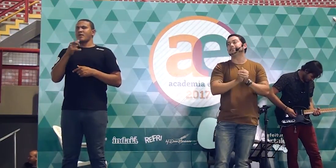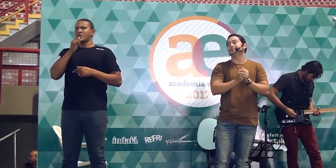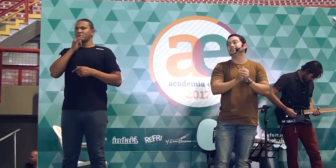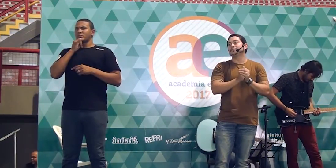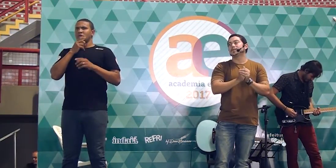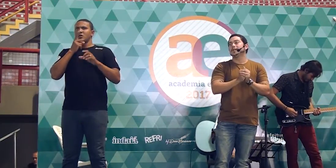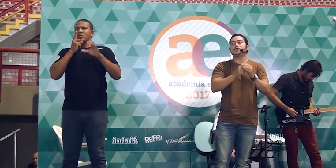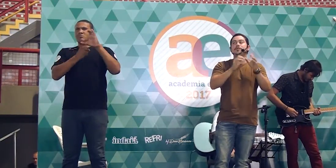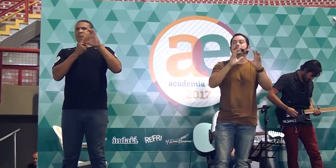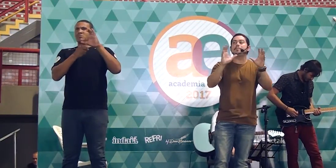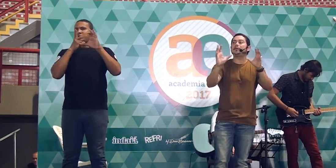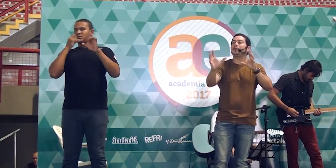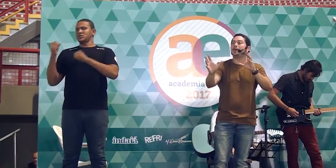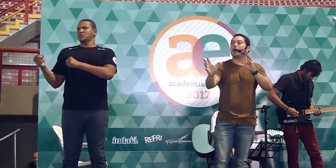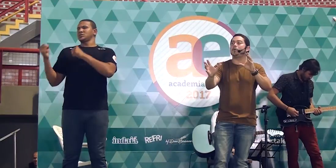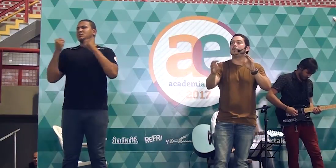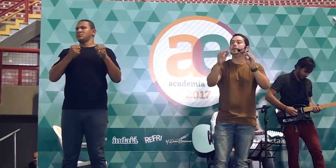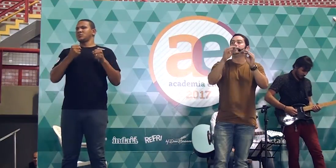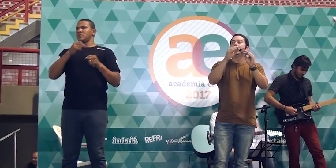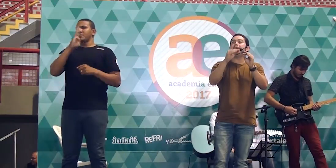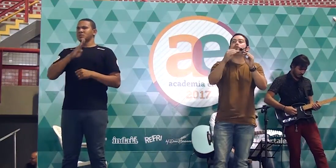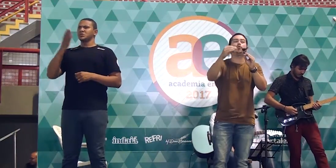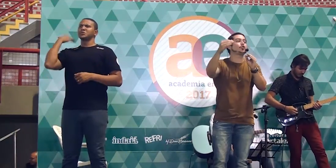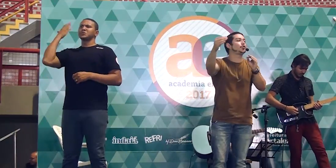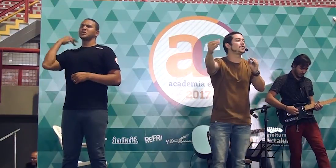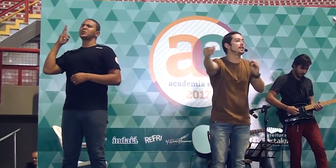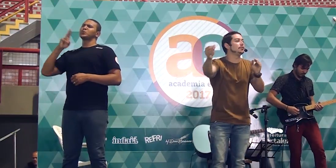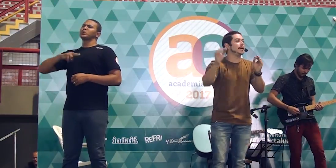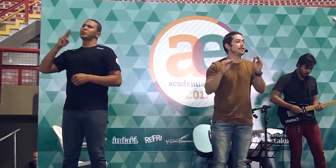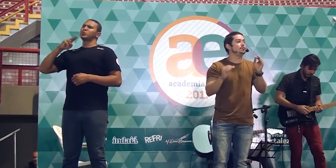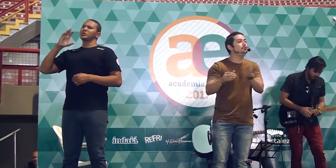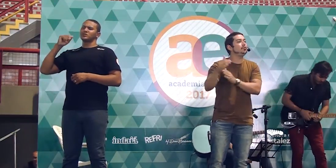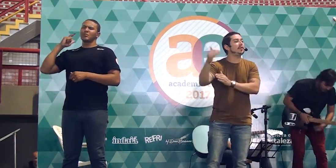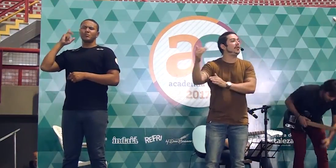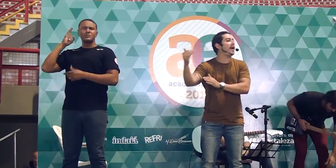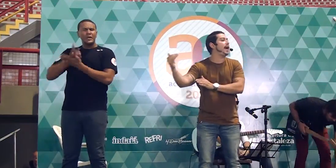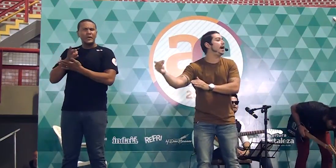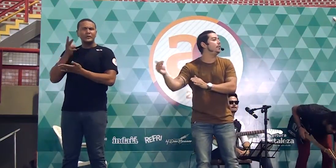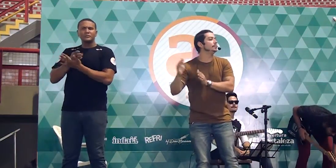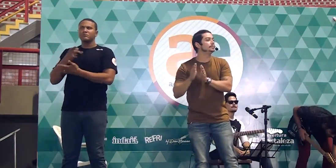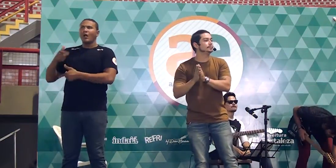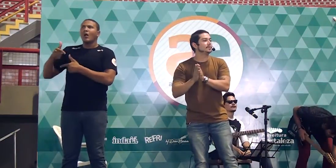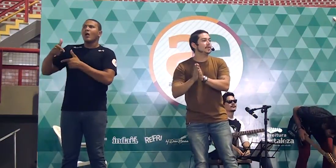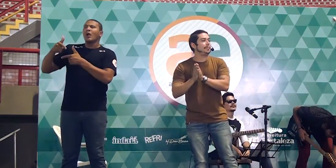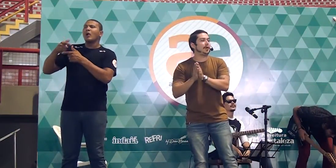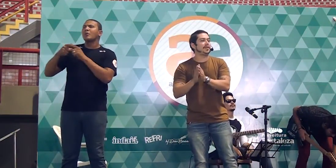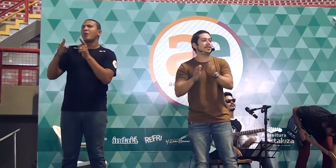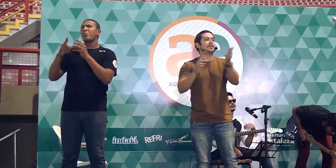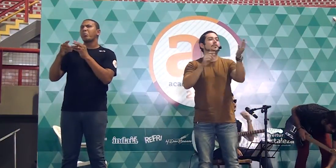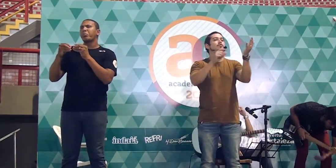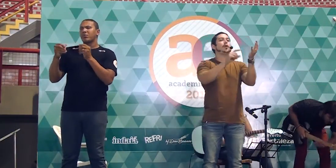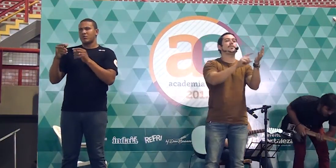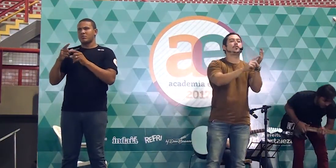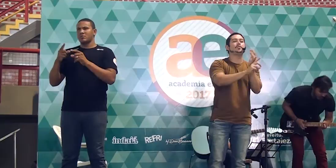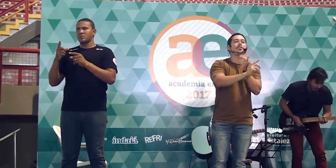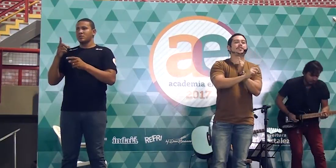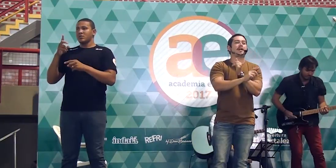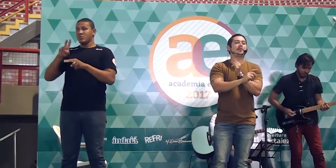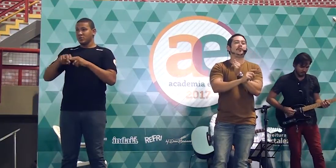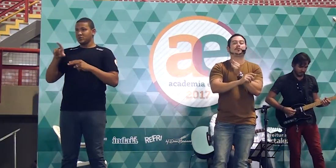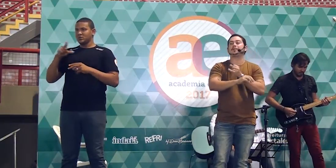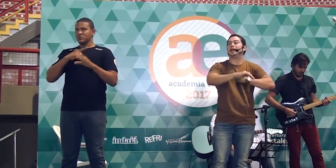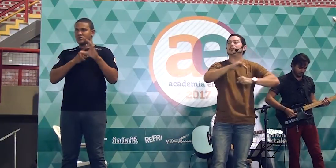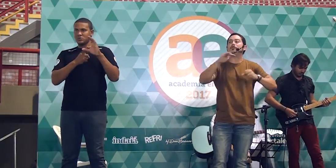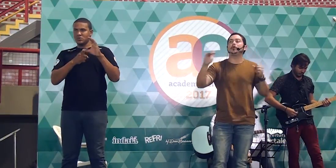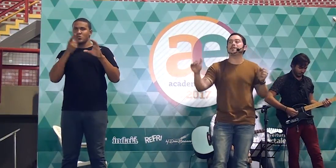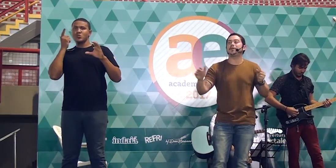poder. Isso sempre foi algo em construção no Brasil, nunca foi real. A prova disso é que os golpes comunistas que